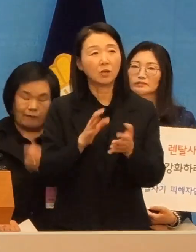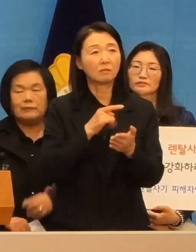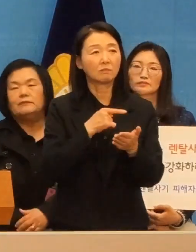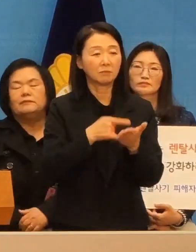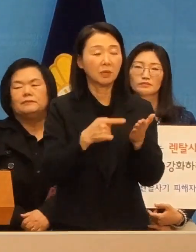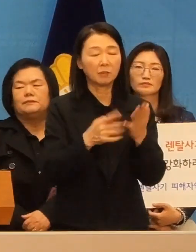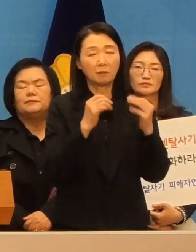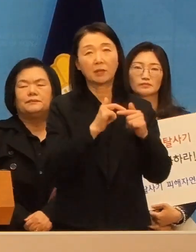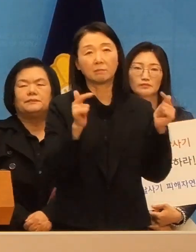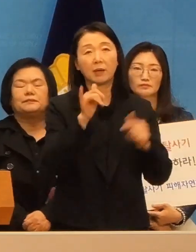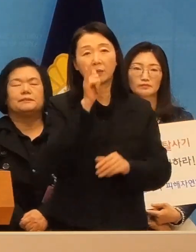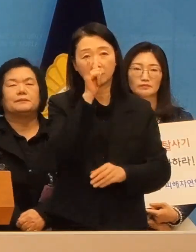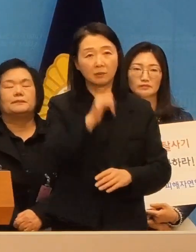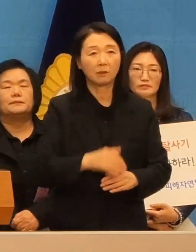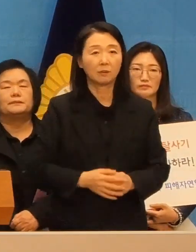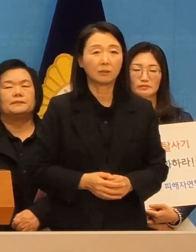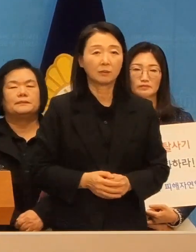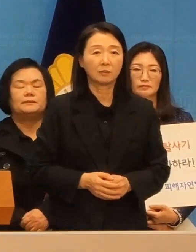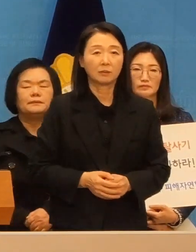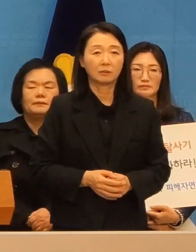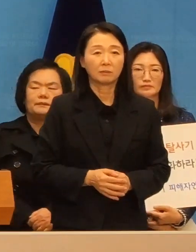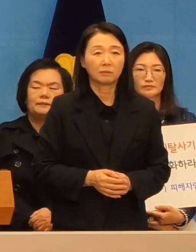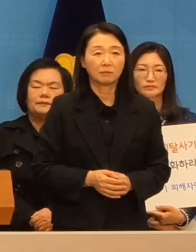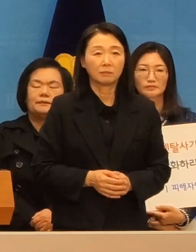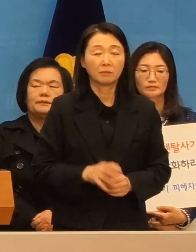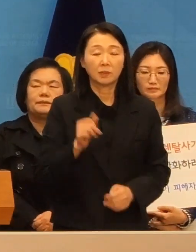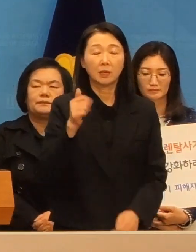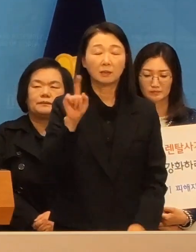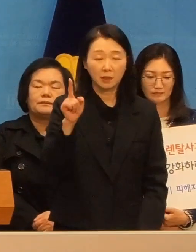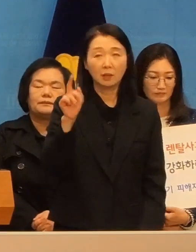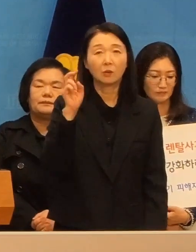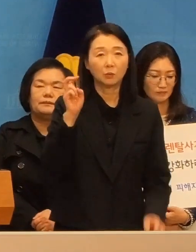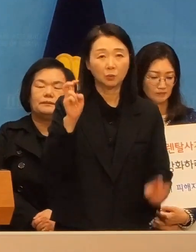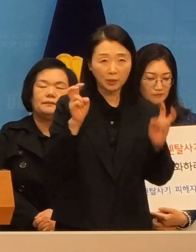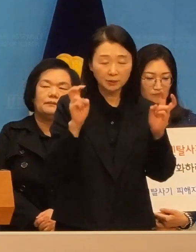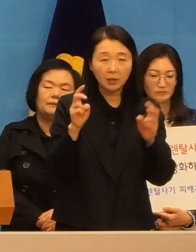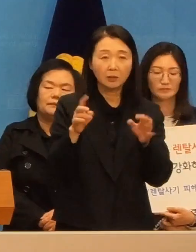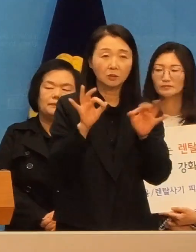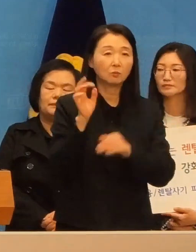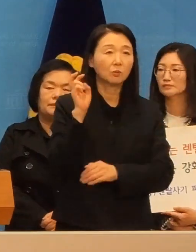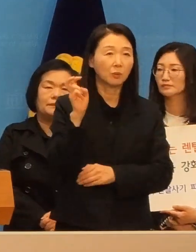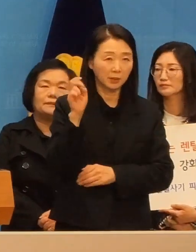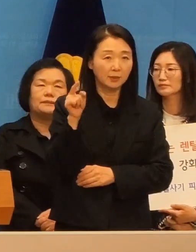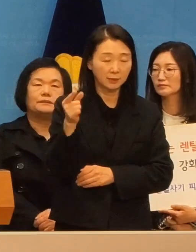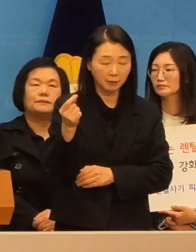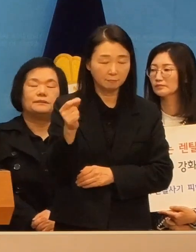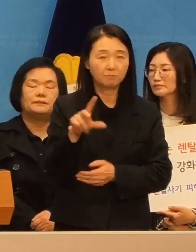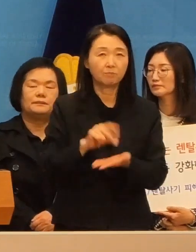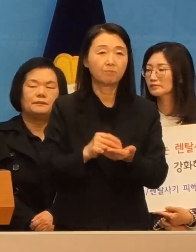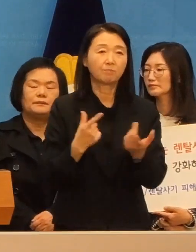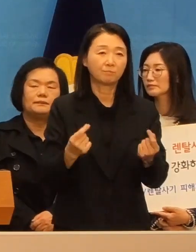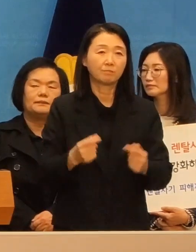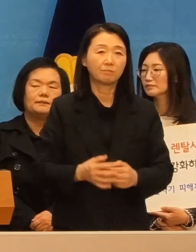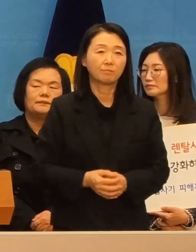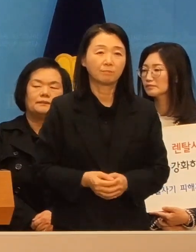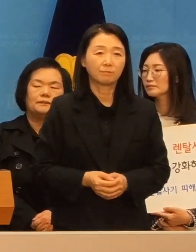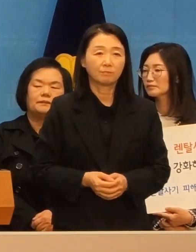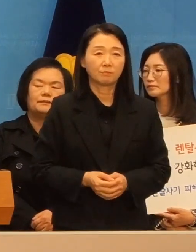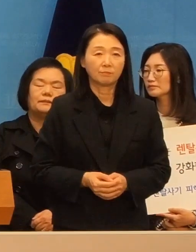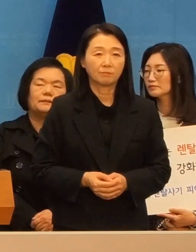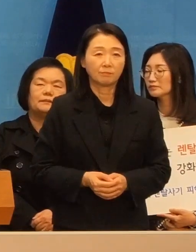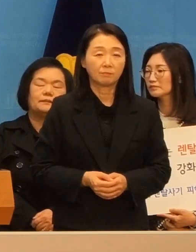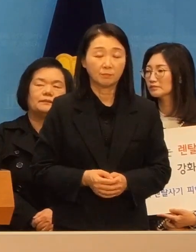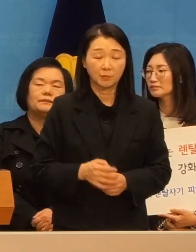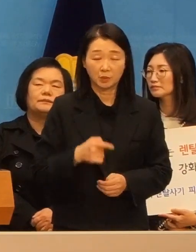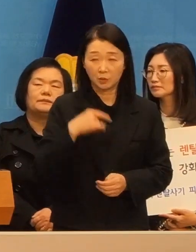눈덩이처럼 커지고 있는 것 같습니다. 특히 그 하나캐피탈, 우리금융등 금융사가 정말 문제인 것 같습니다. 이런 자기들